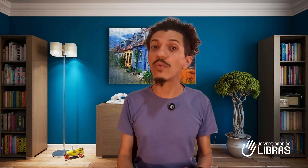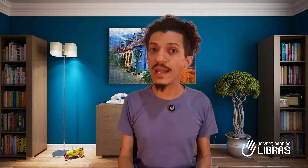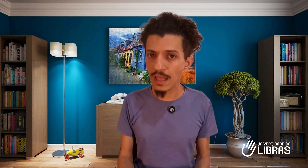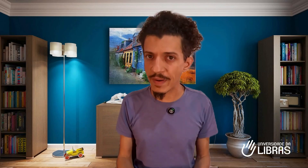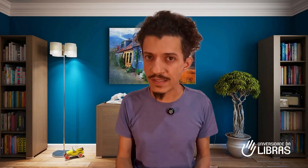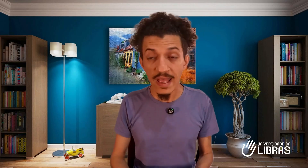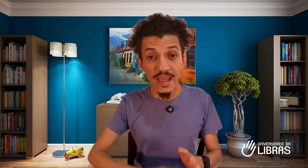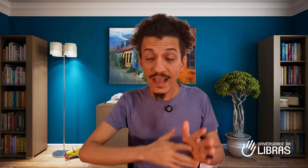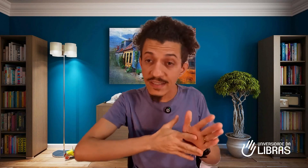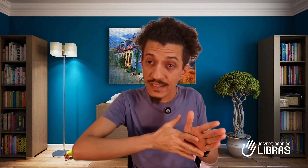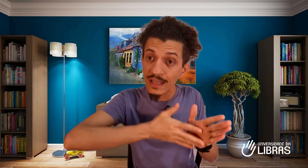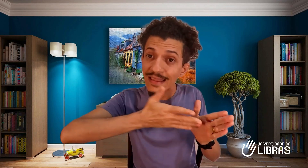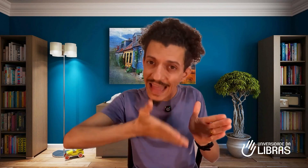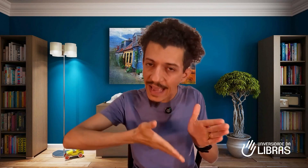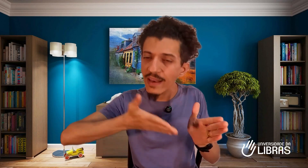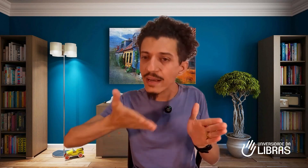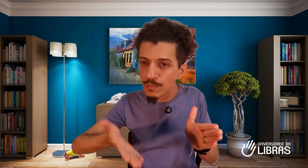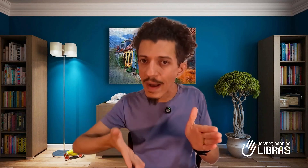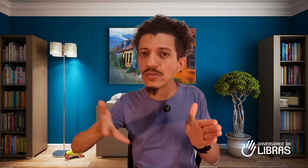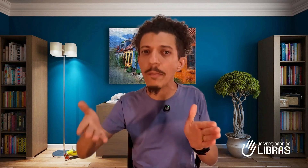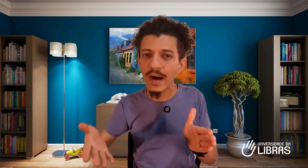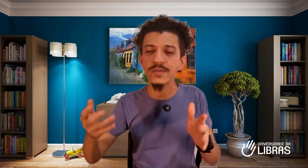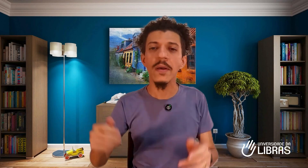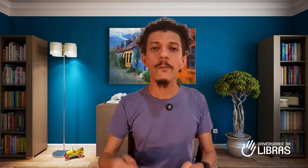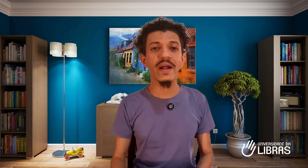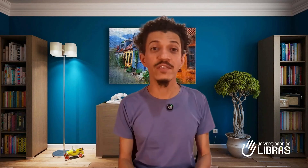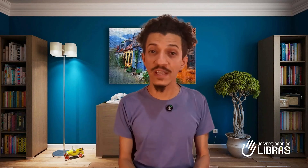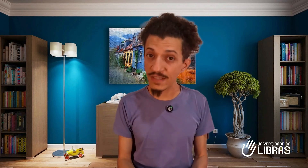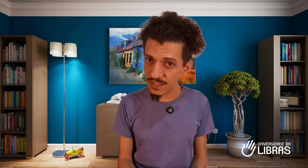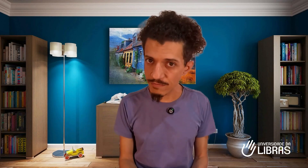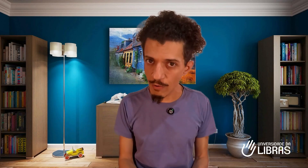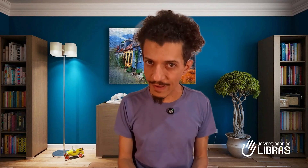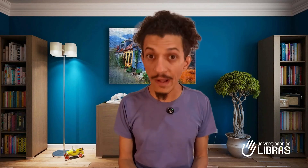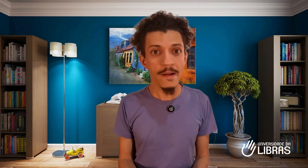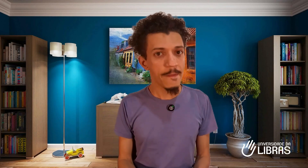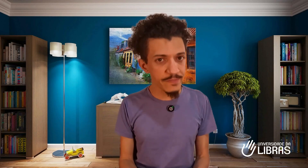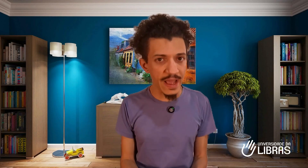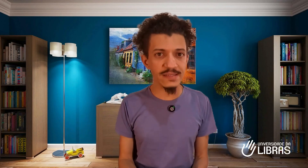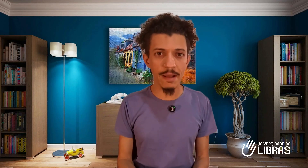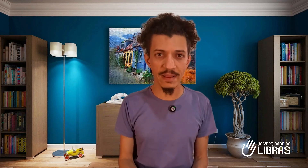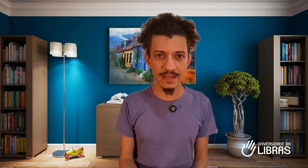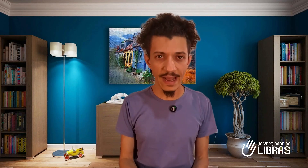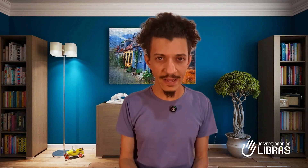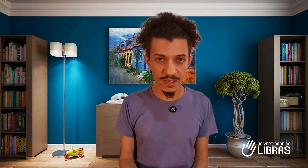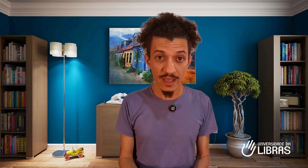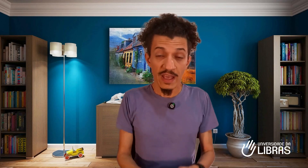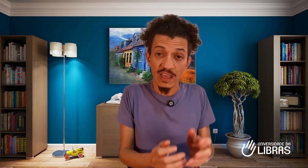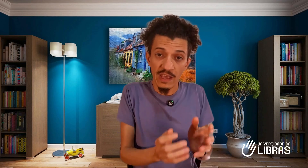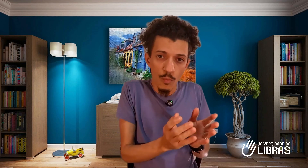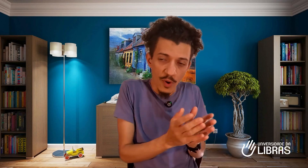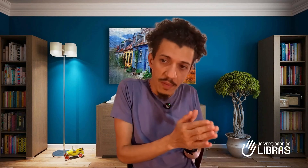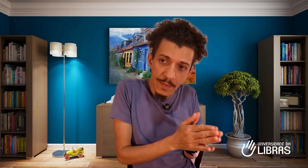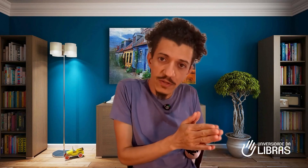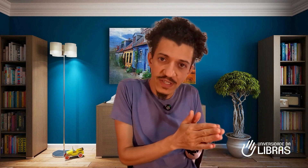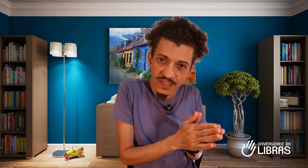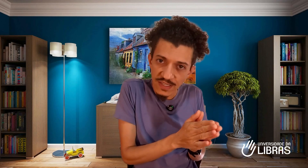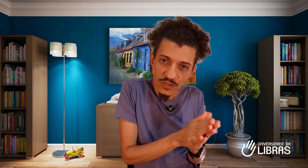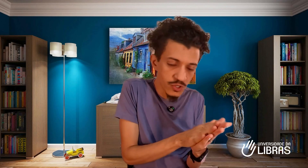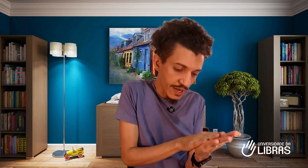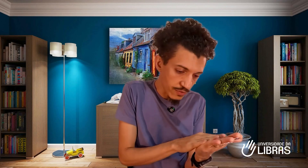Libras. E existem técnicas passo a passo para você se desenvolver nessa habilidade. E o problema dos exercícios de